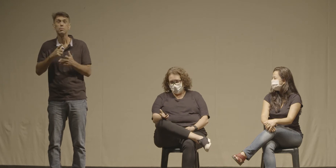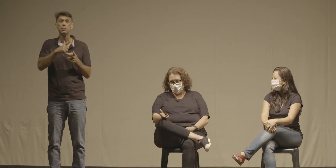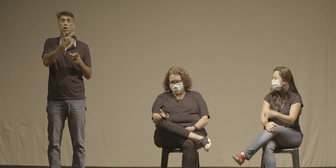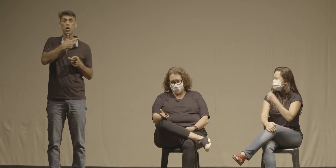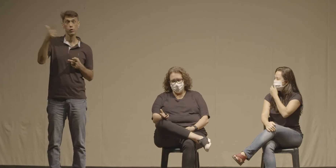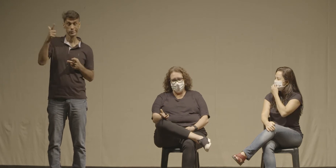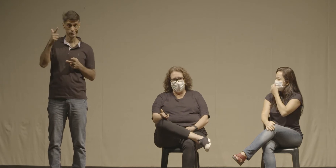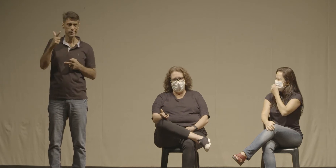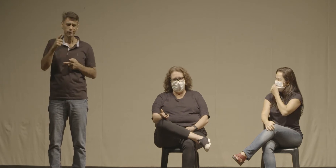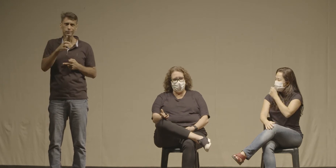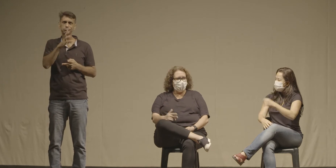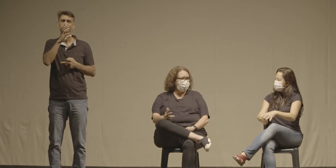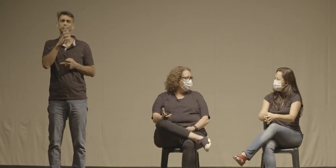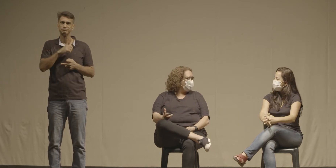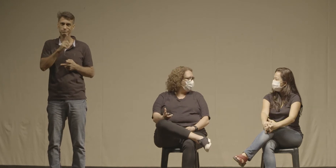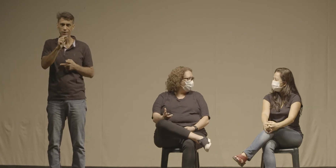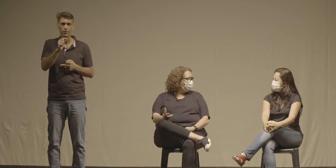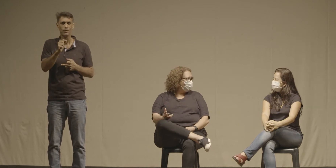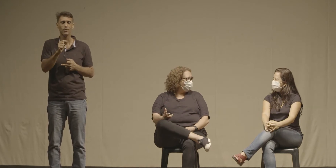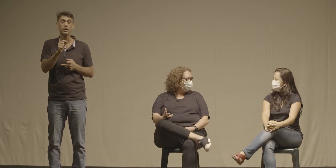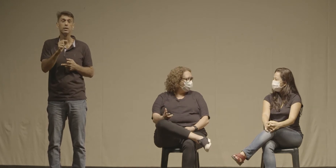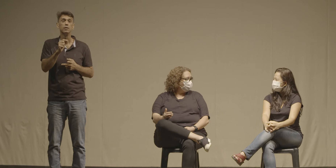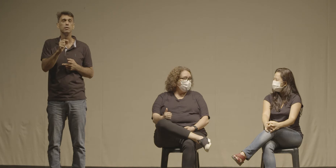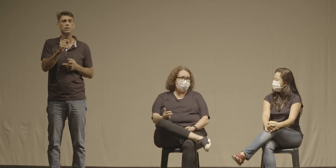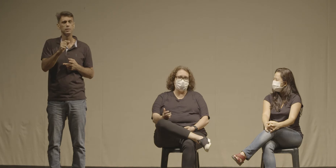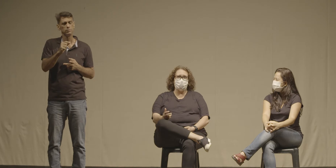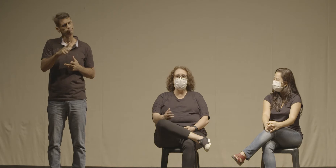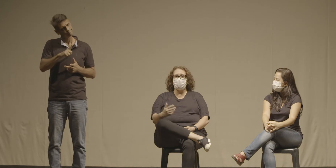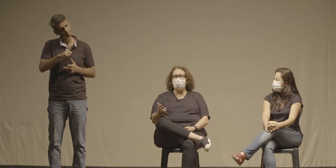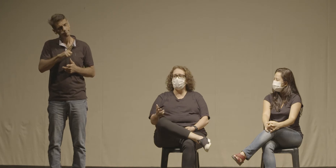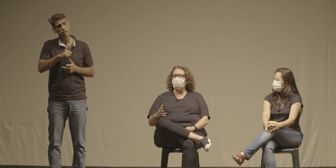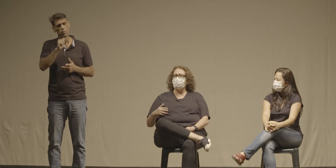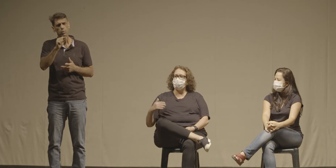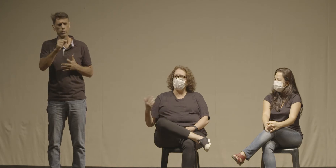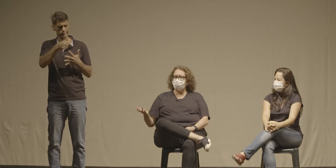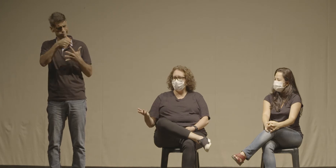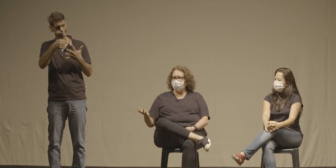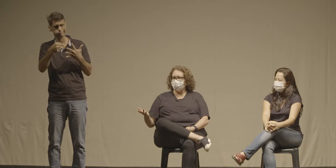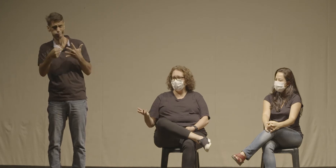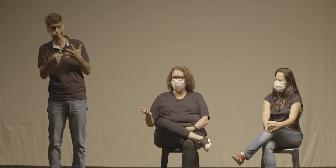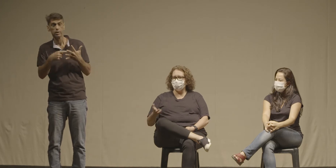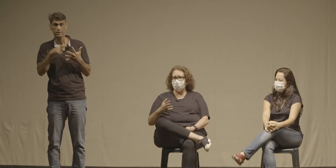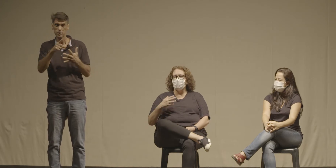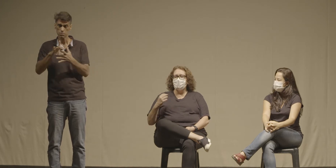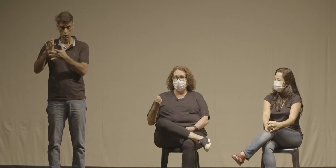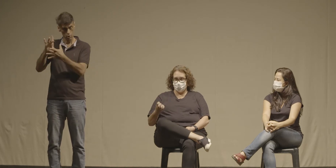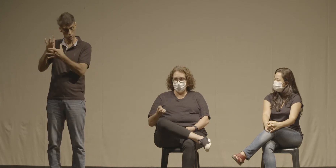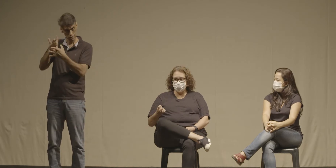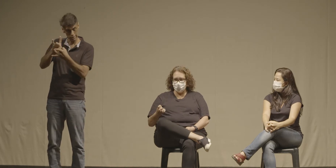coisa curiosa, a gente tinha, né, assim, muita coisa. Quando a gente partiu para a